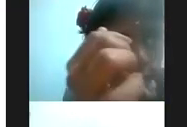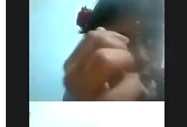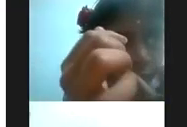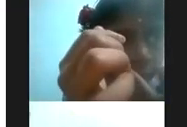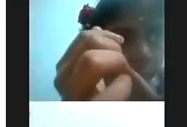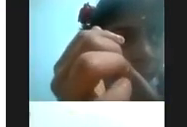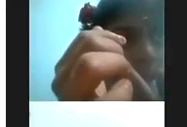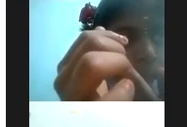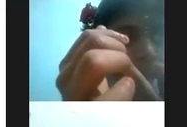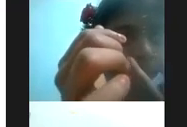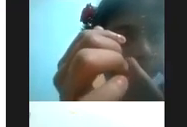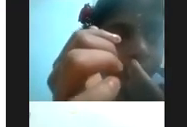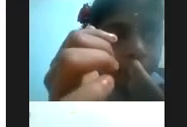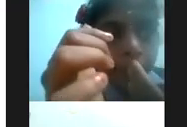Anna first one na.